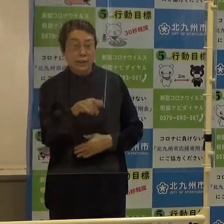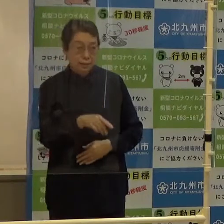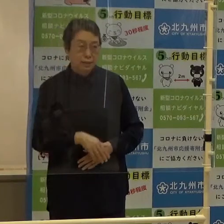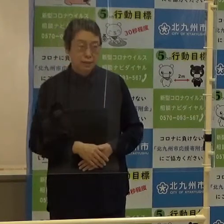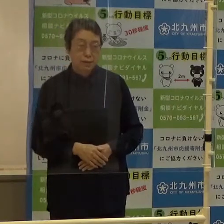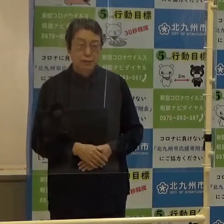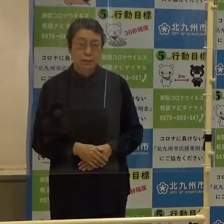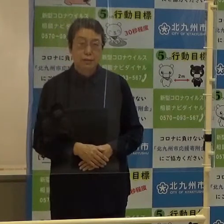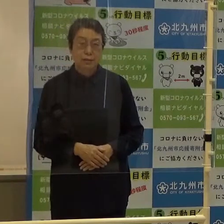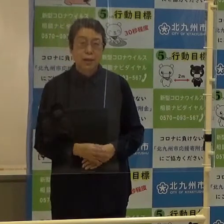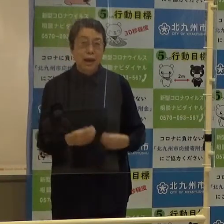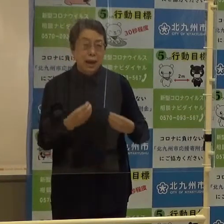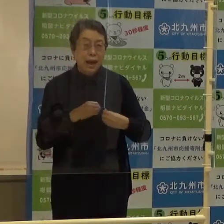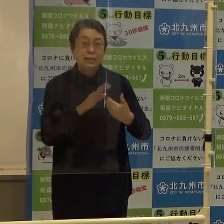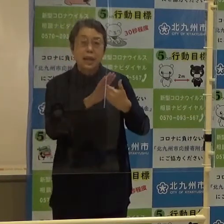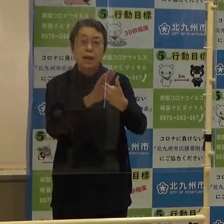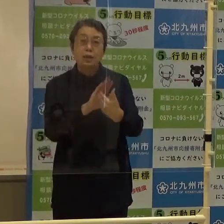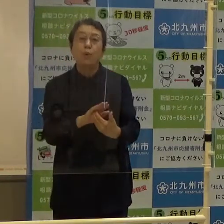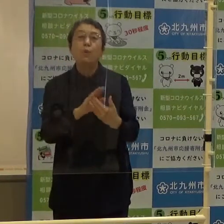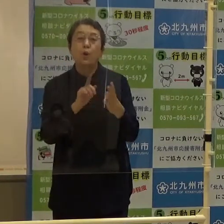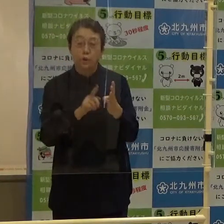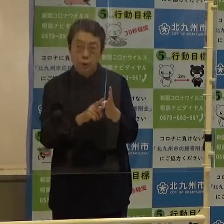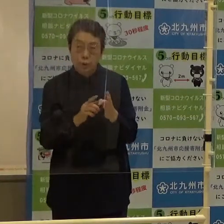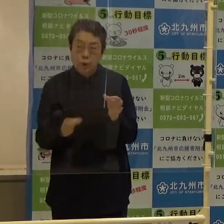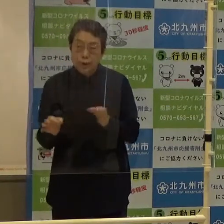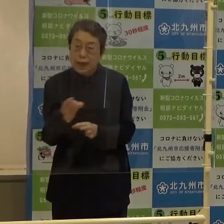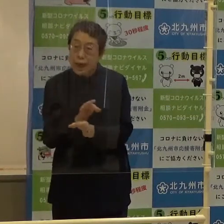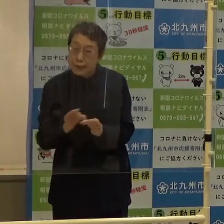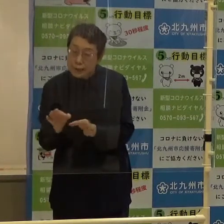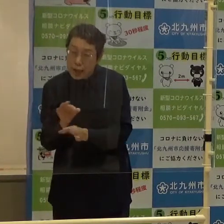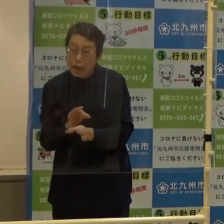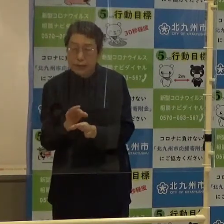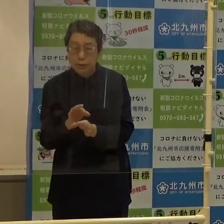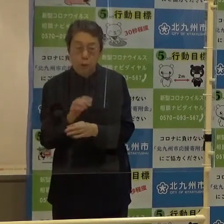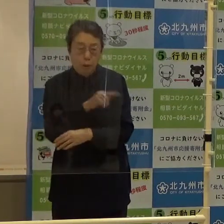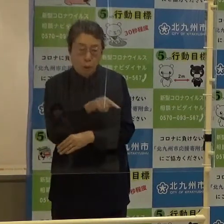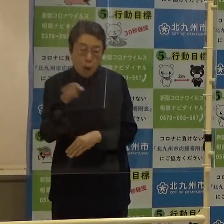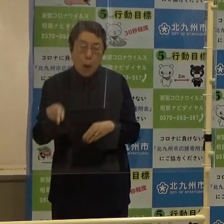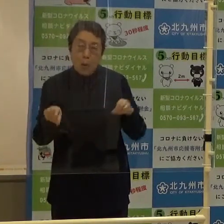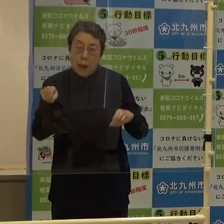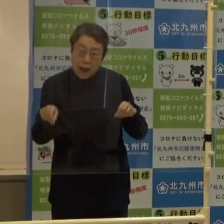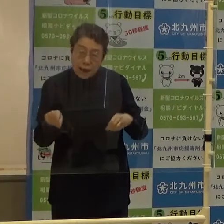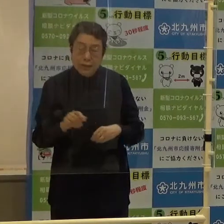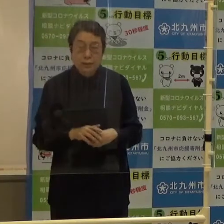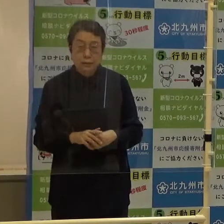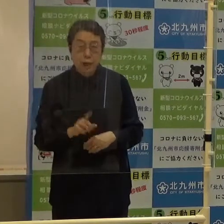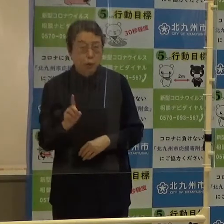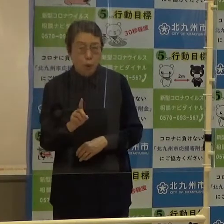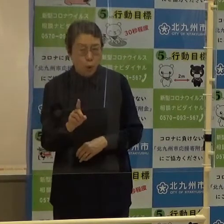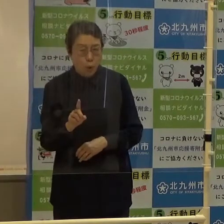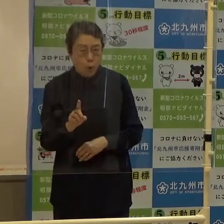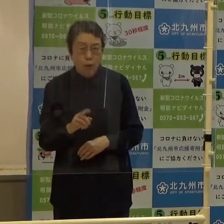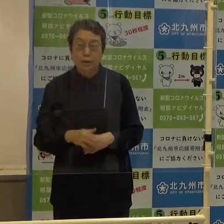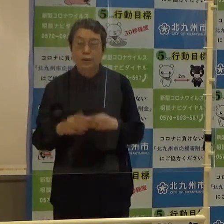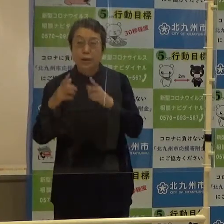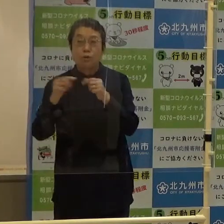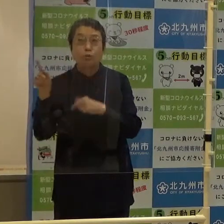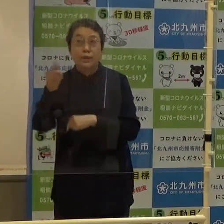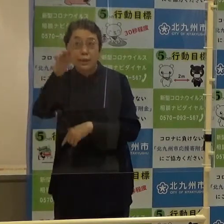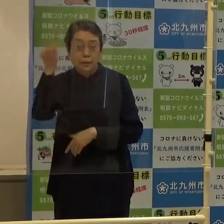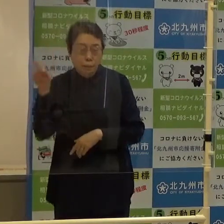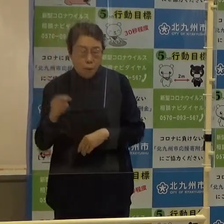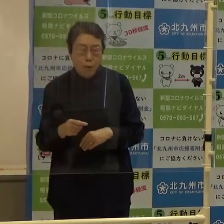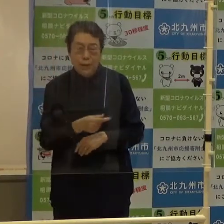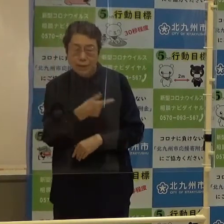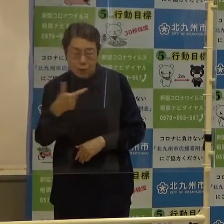防と経済対策というのバランスがですね、国全体としてどう捉えていくかということも